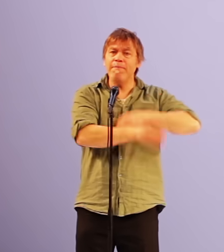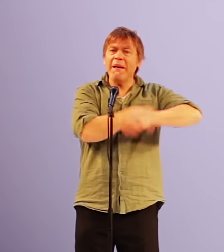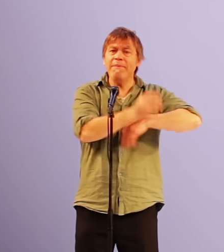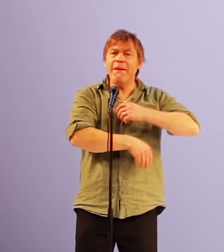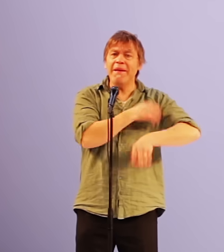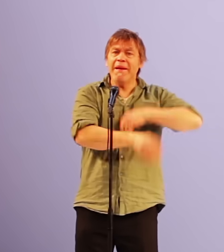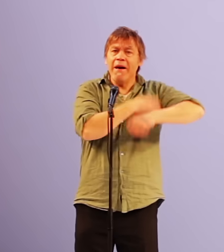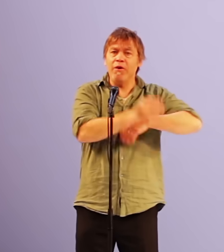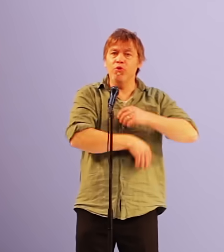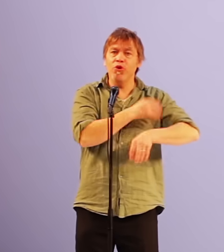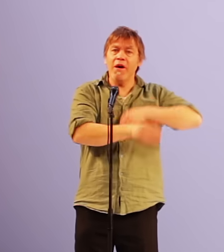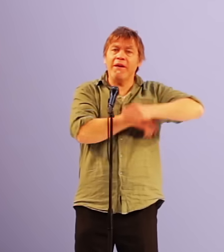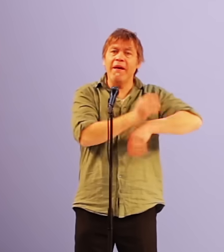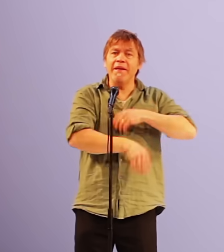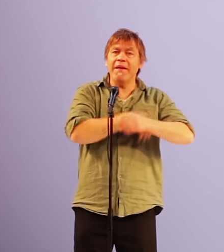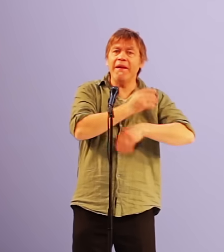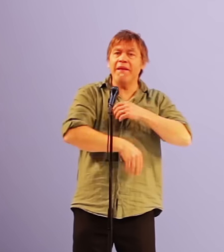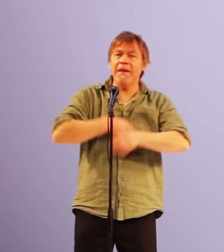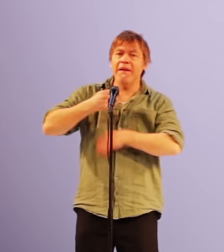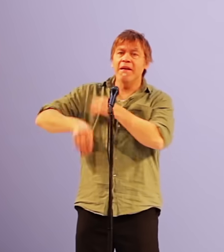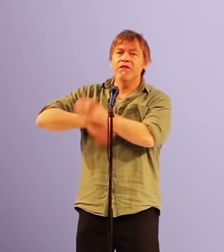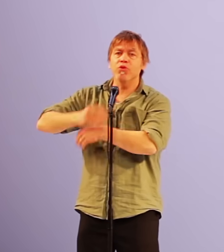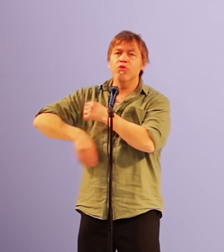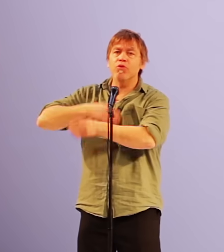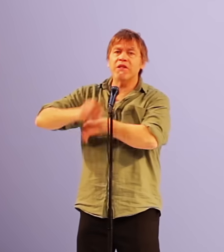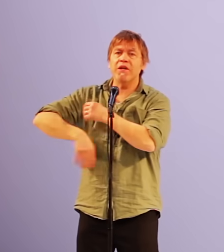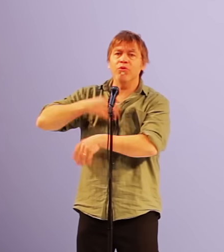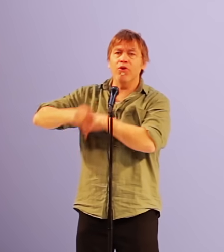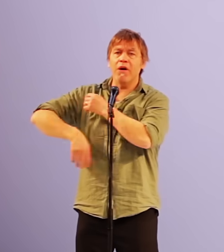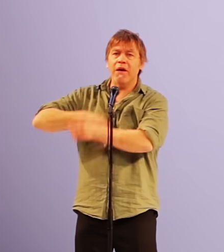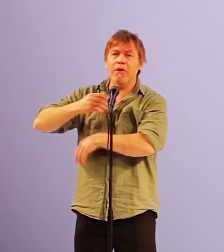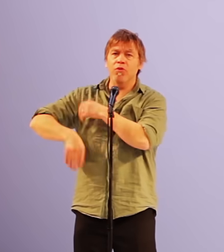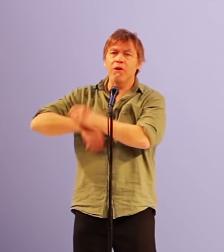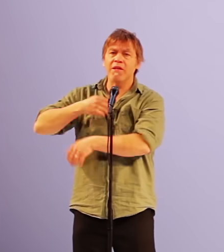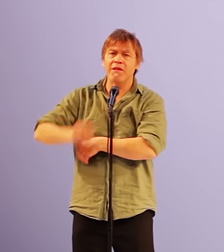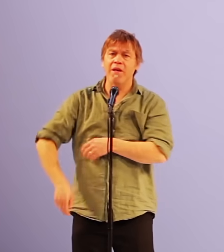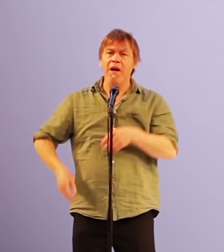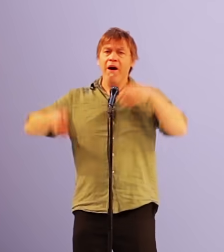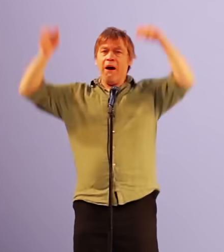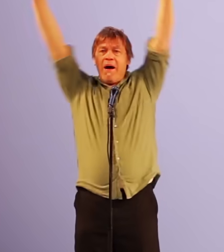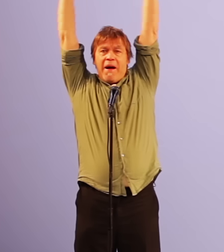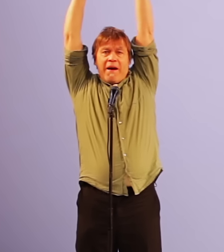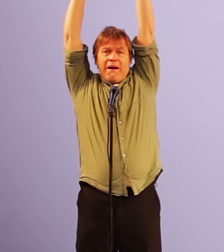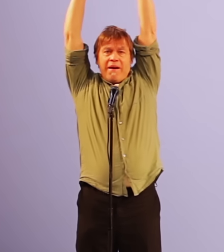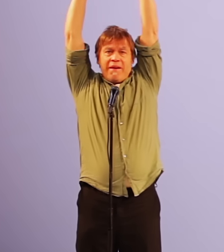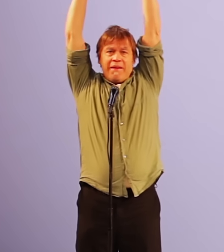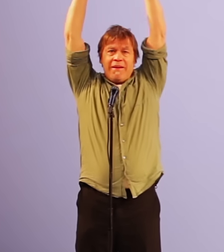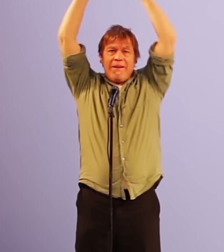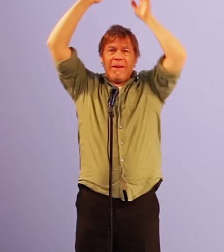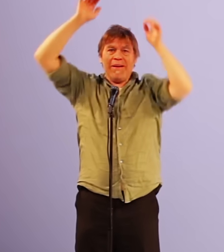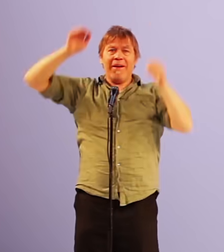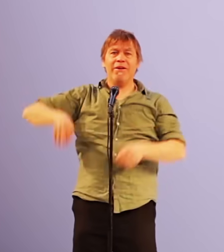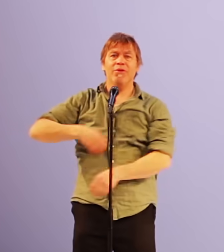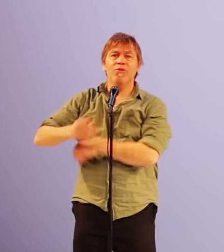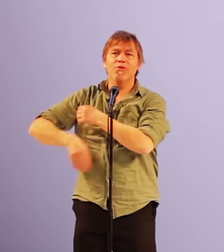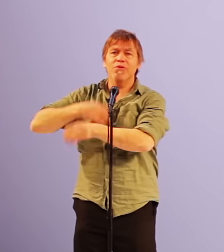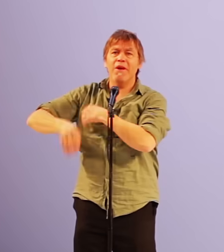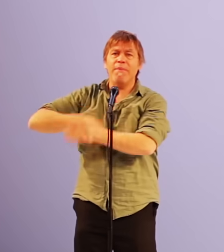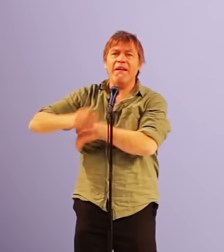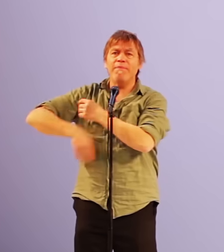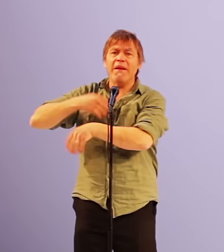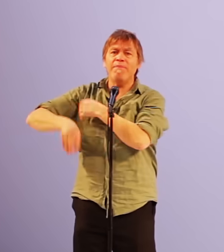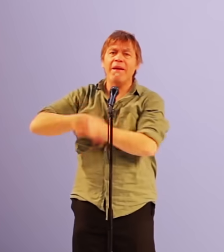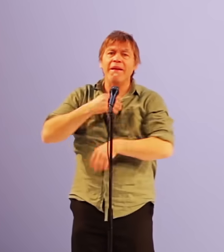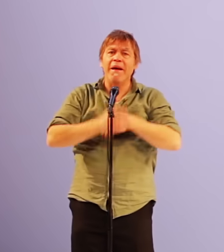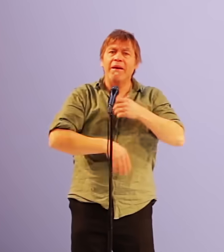Ruune peri peri peri, runoja keri keri keri, suuresta runolankarullasta. Hei!